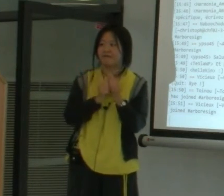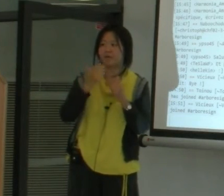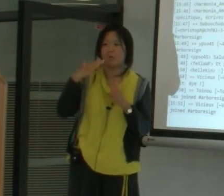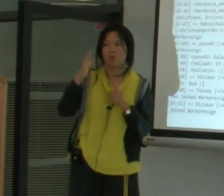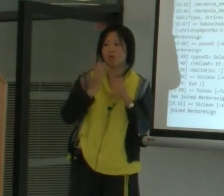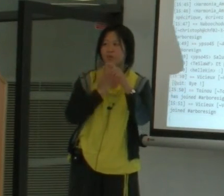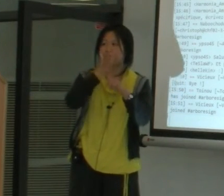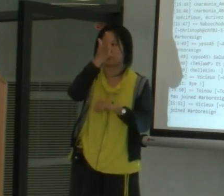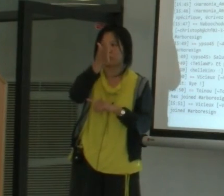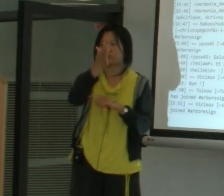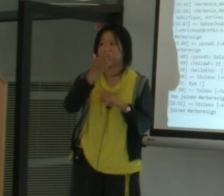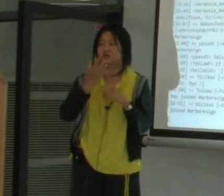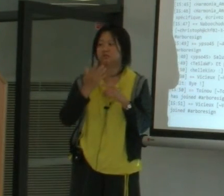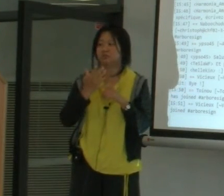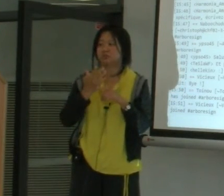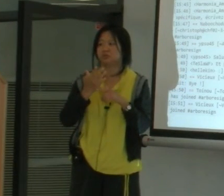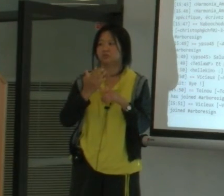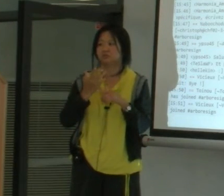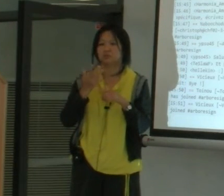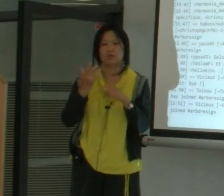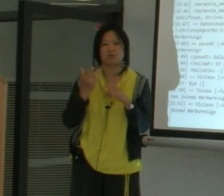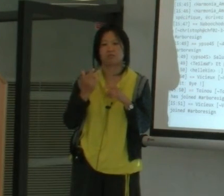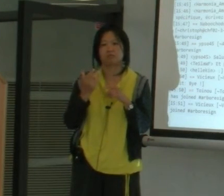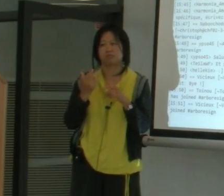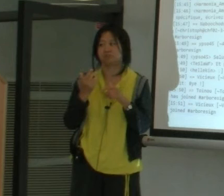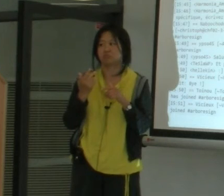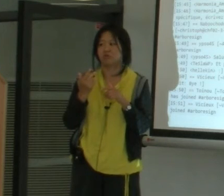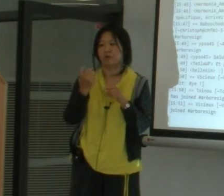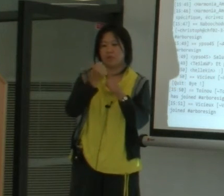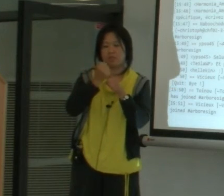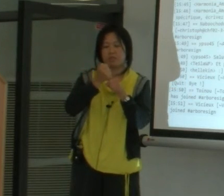par supporter le langage des signes